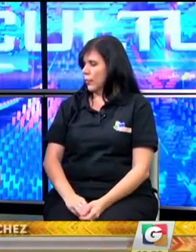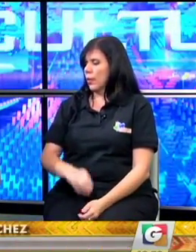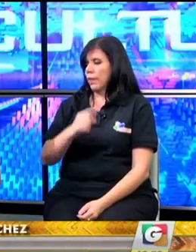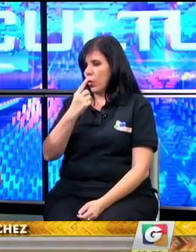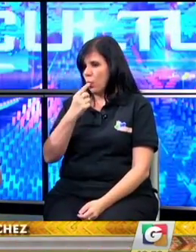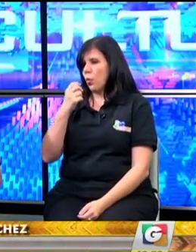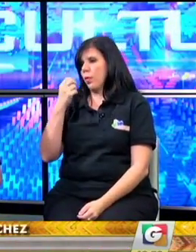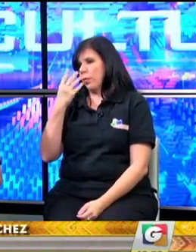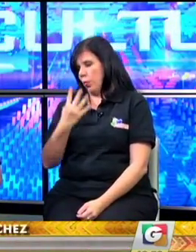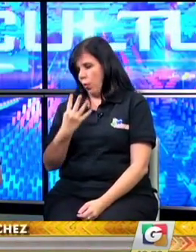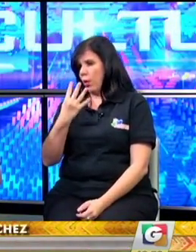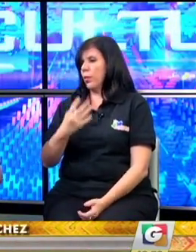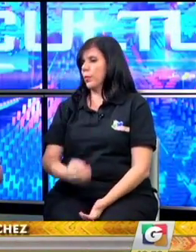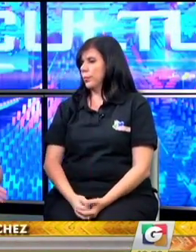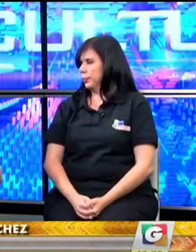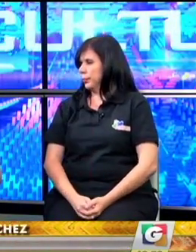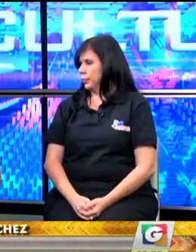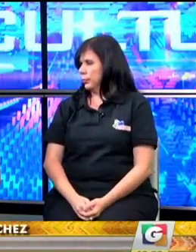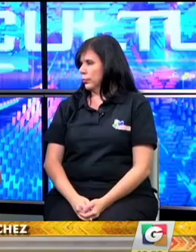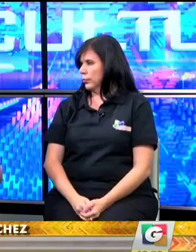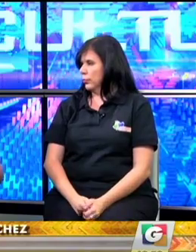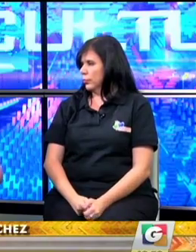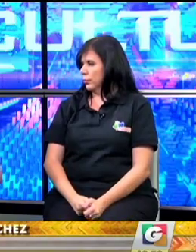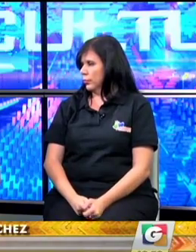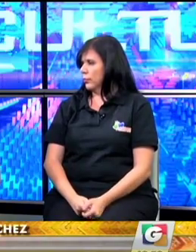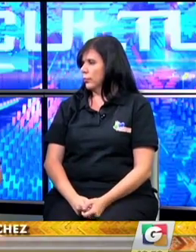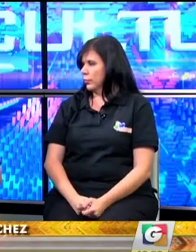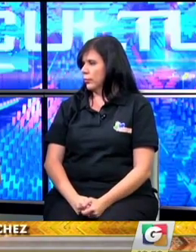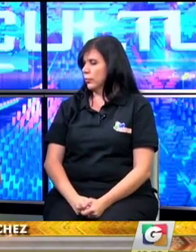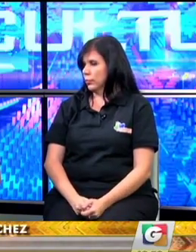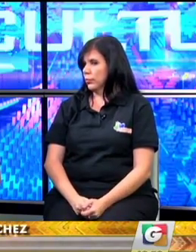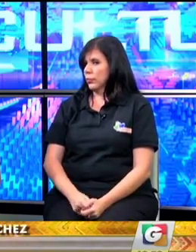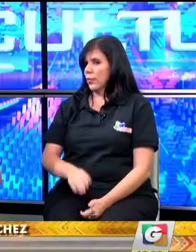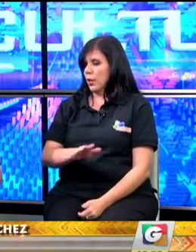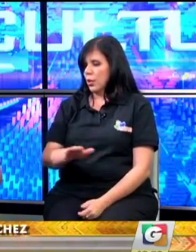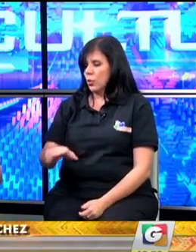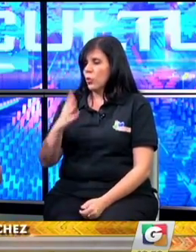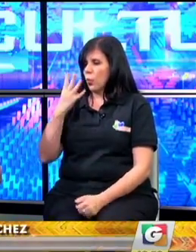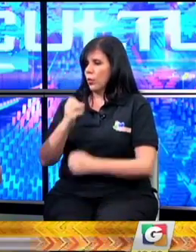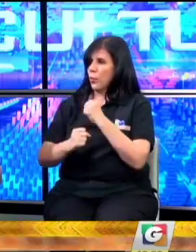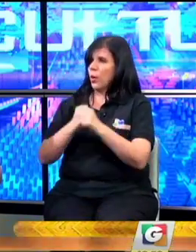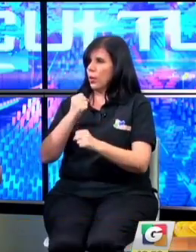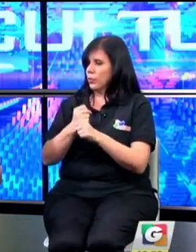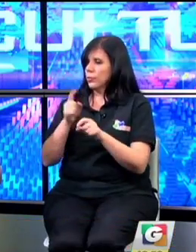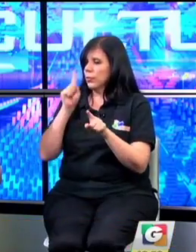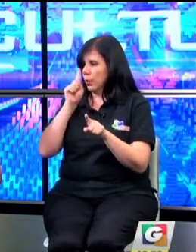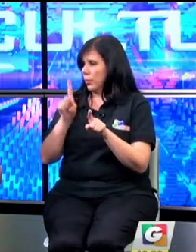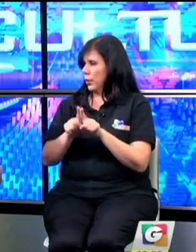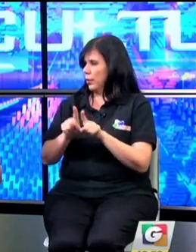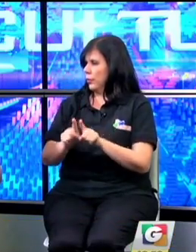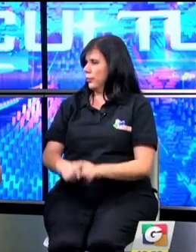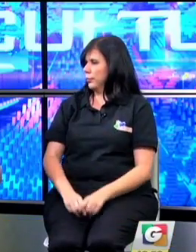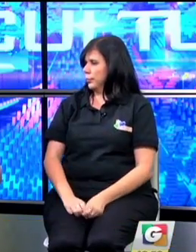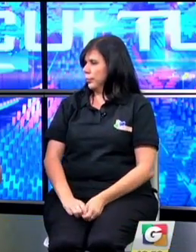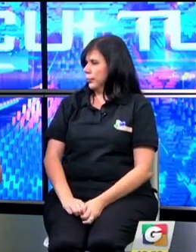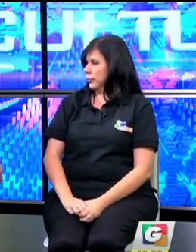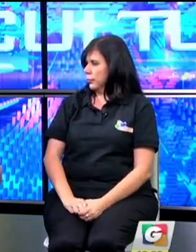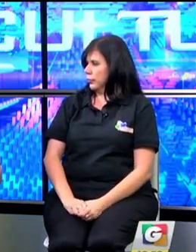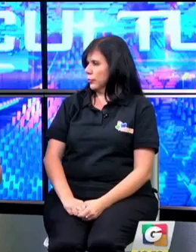4. Están los más chiquititos, que tenemos niños desde 4 años, pues la verdad es que es muy bonito y una experiencia bastante